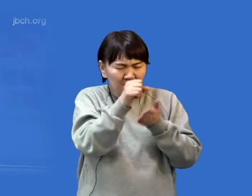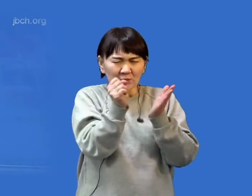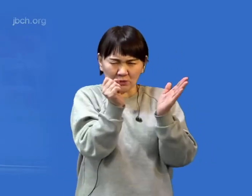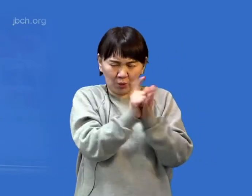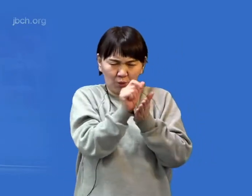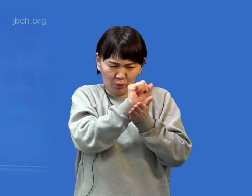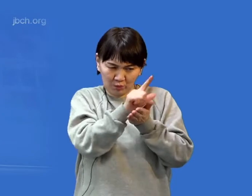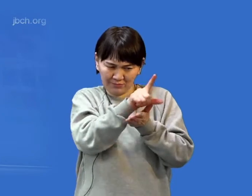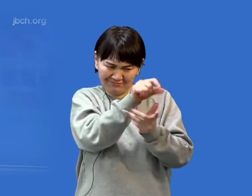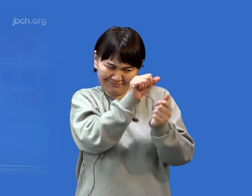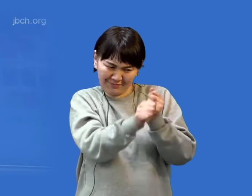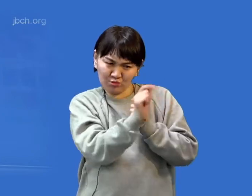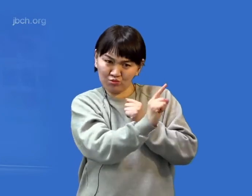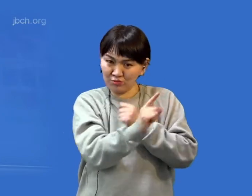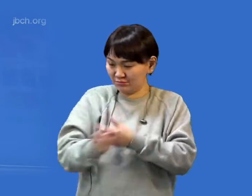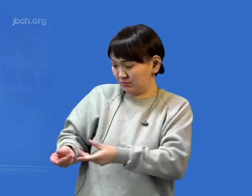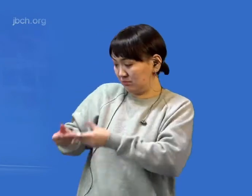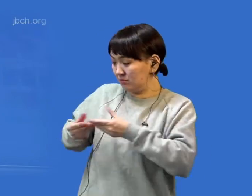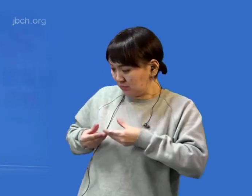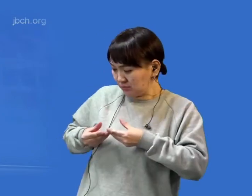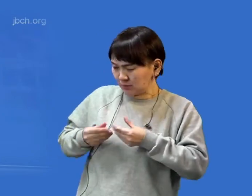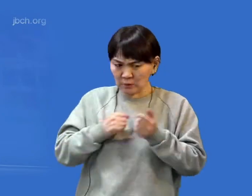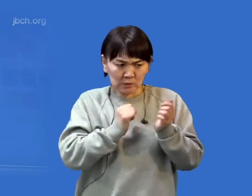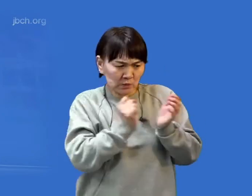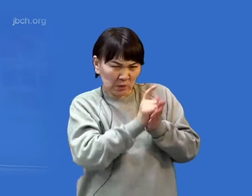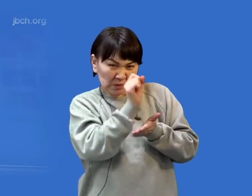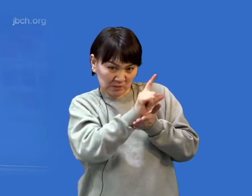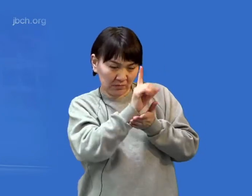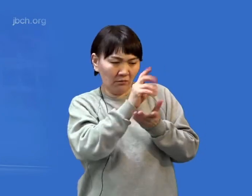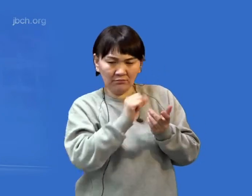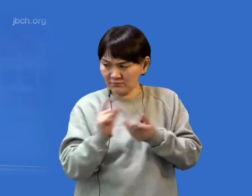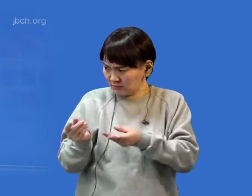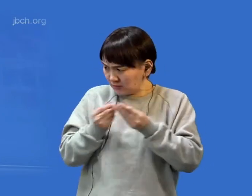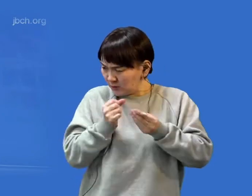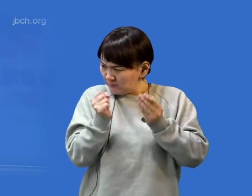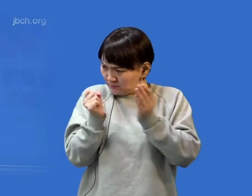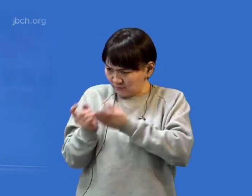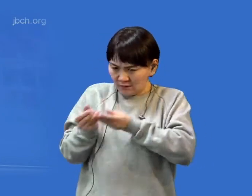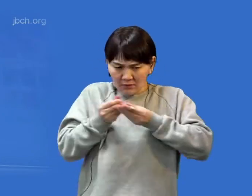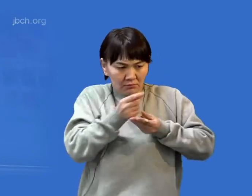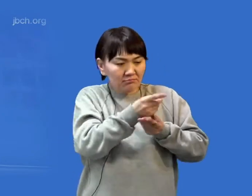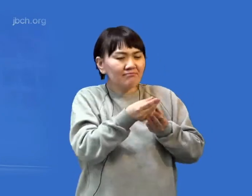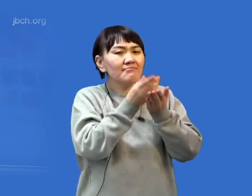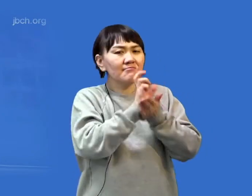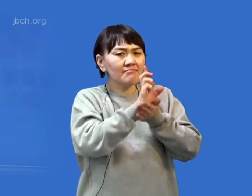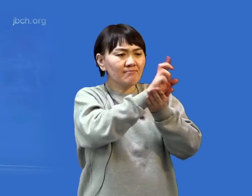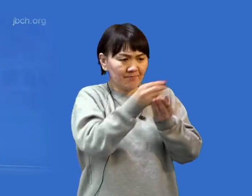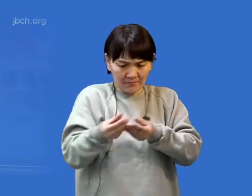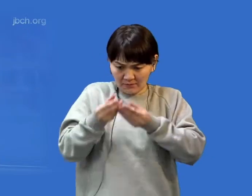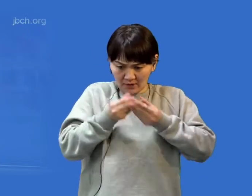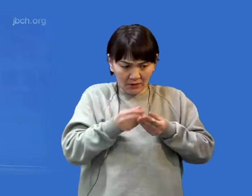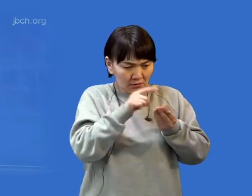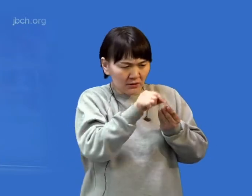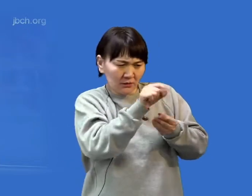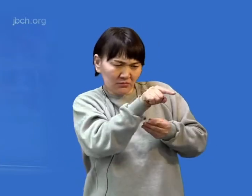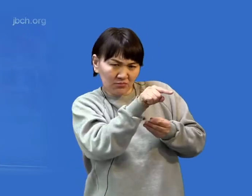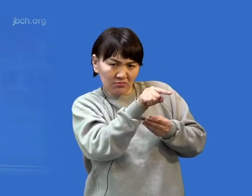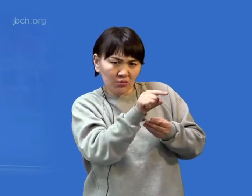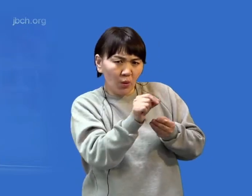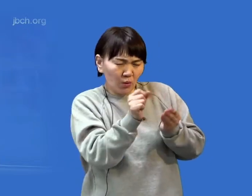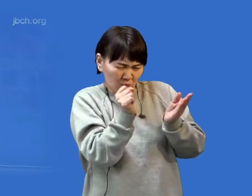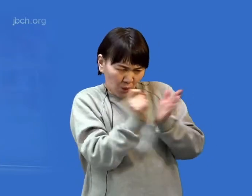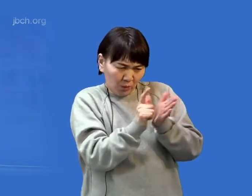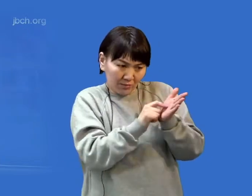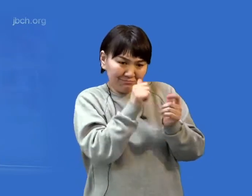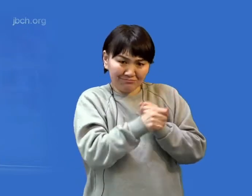эрхэм үнэтэй зүйлд ингээл гамнаад хэрэглэх хэрэгтэй үү? Хамаагүй юм хэрэглэж болохгүй шүү дээ. Дүүнтэй адилхан бид үхэнд өгсөн энэ үнэтэй цаг хугацаа.